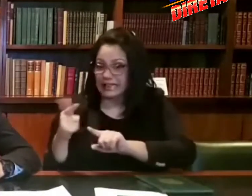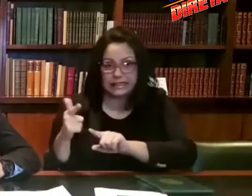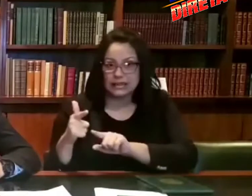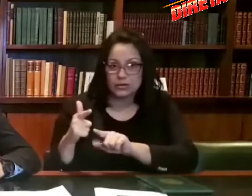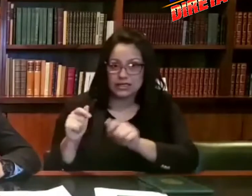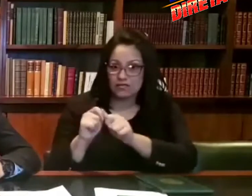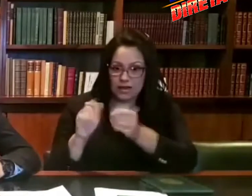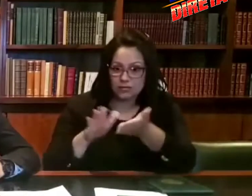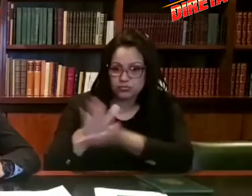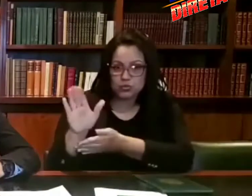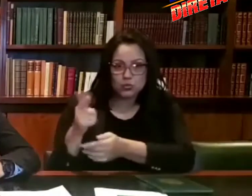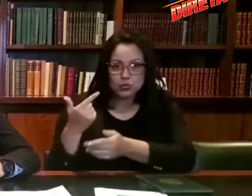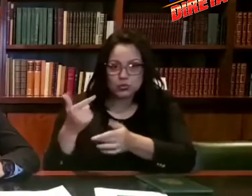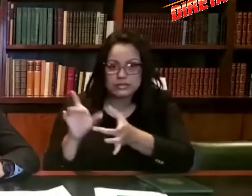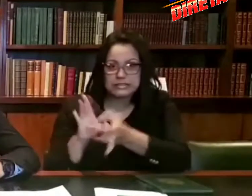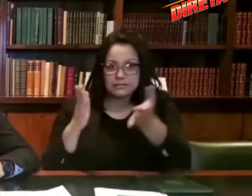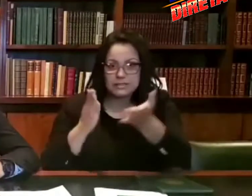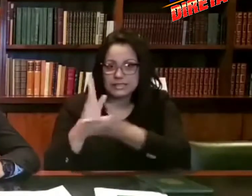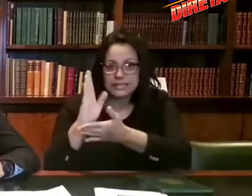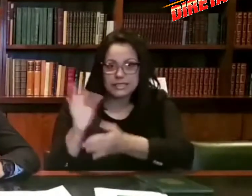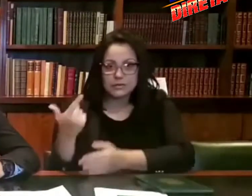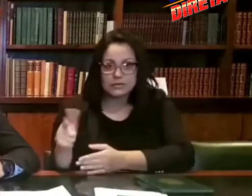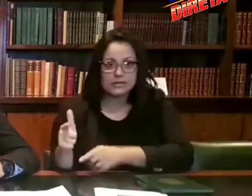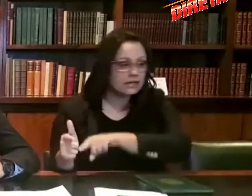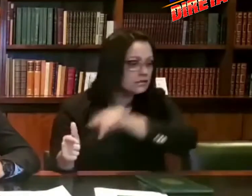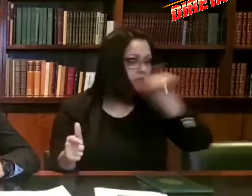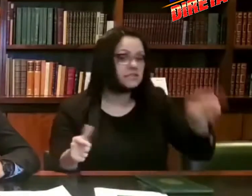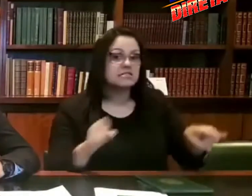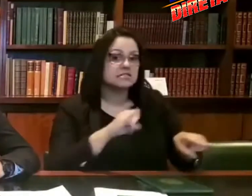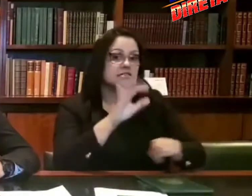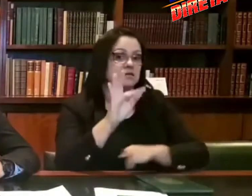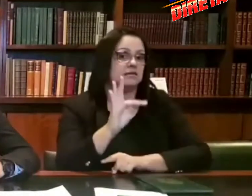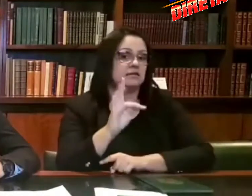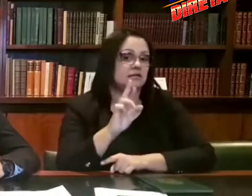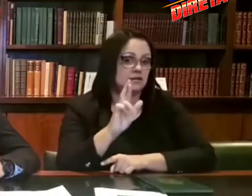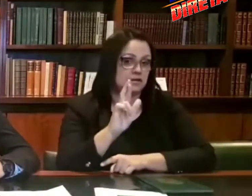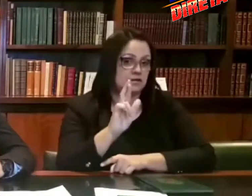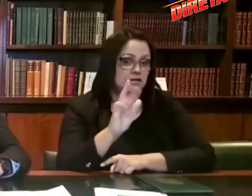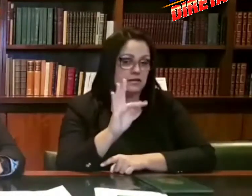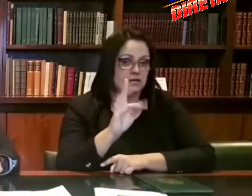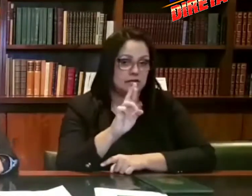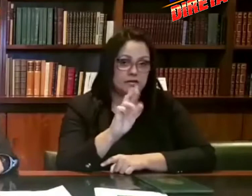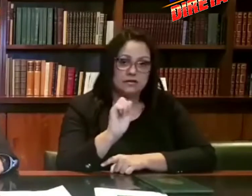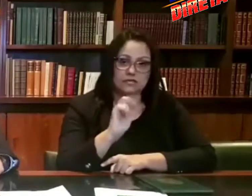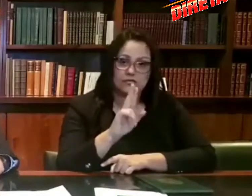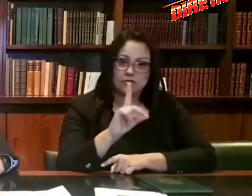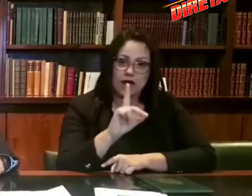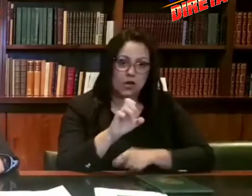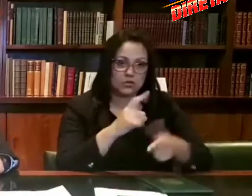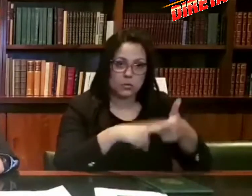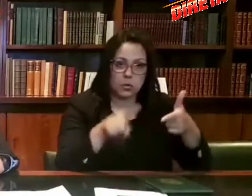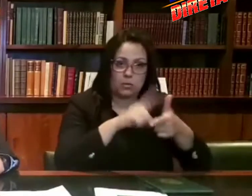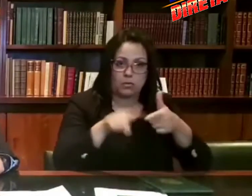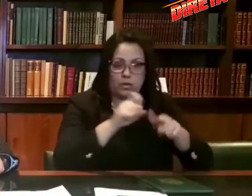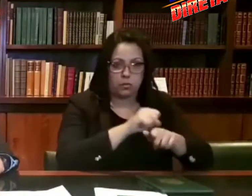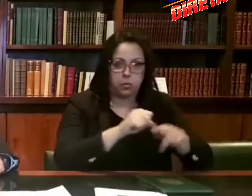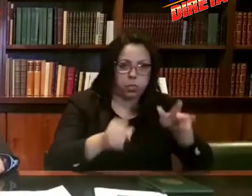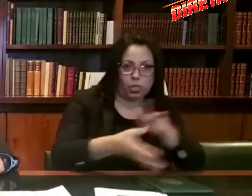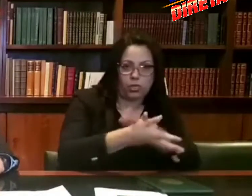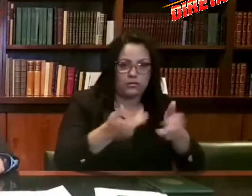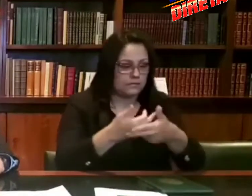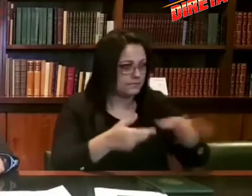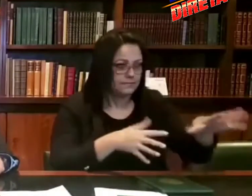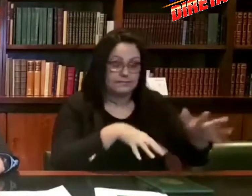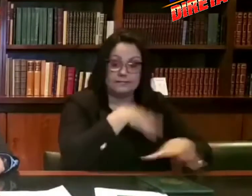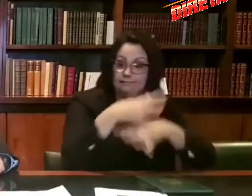crédito dos 200 ou 300 mil tiver alguma fraude, algum problema, todo mundo lá vai arcar e aí o que vai acontecer? Você